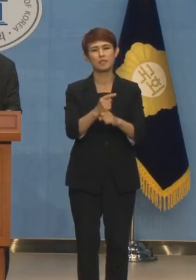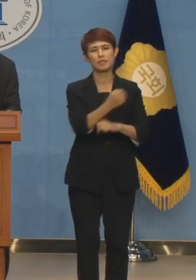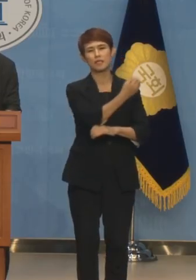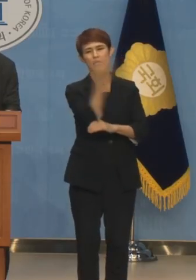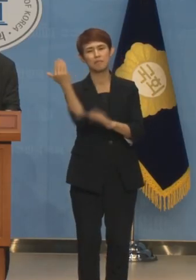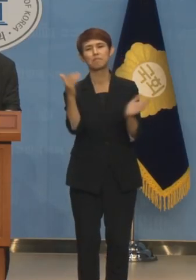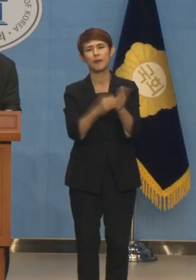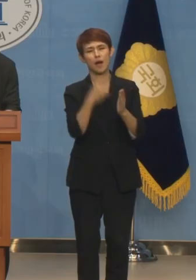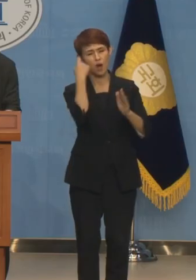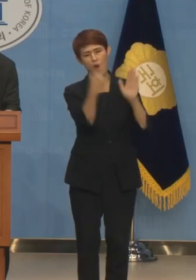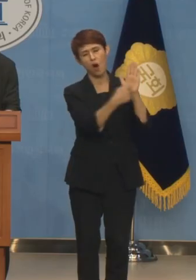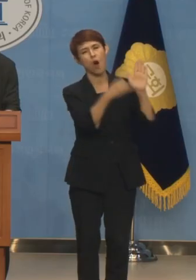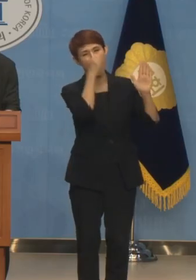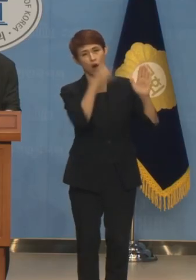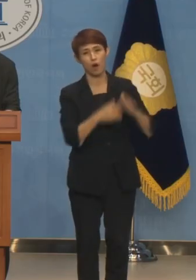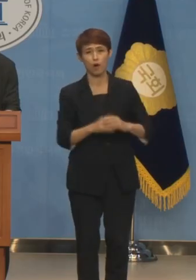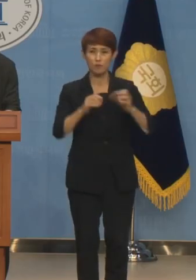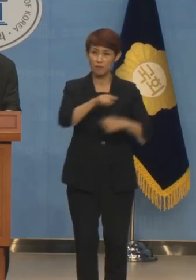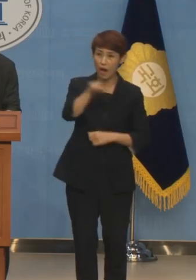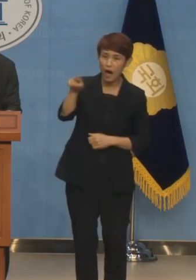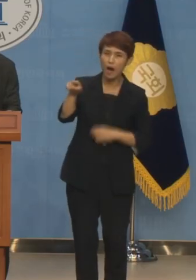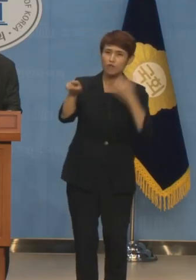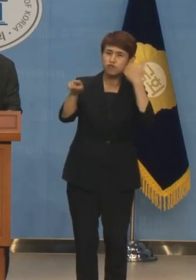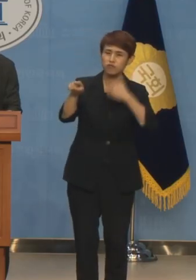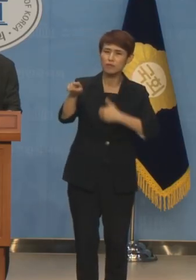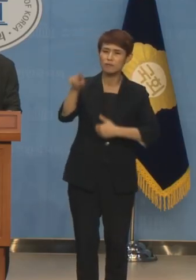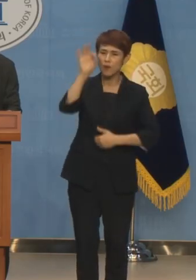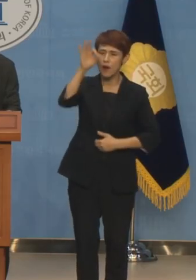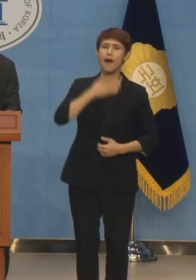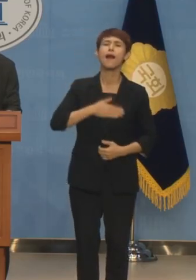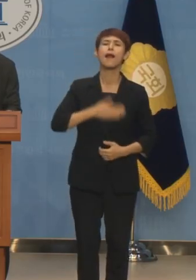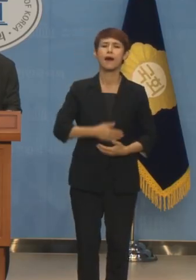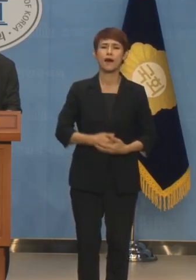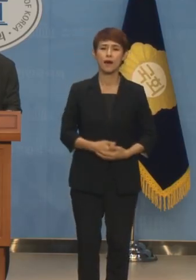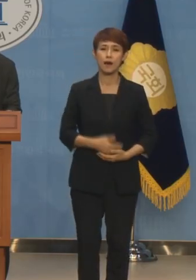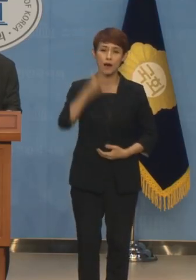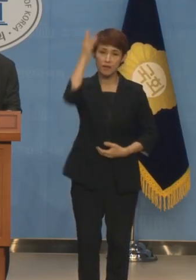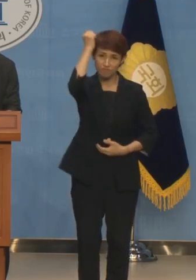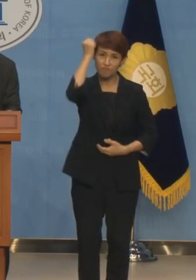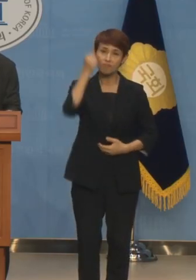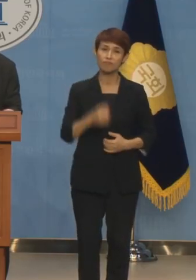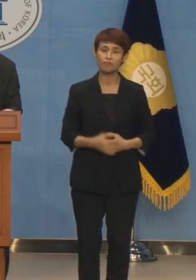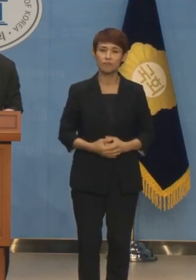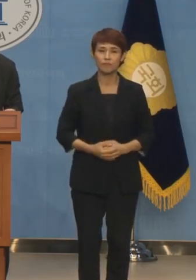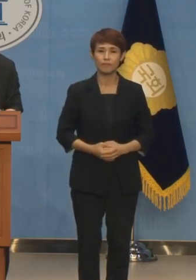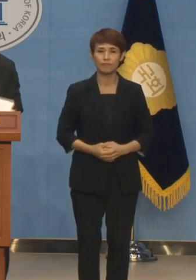공개되어 있으니 우리 국민 누구든 확인 가능하다는 점 덧붙입니다.